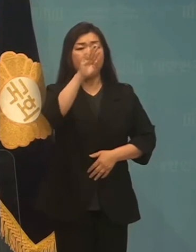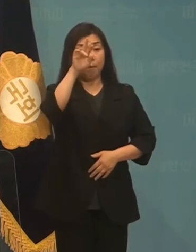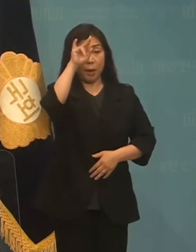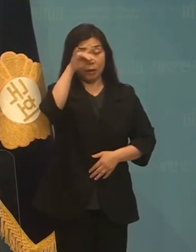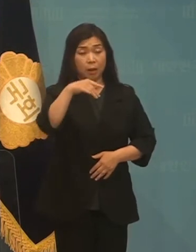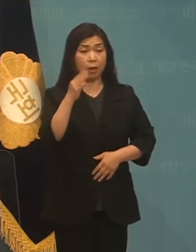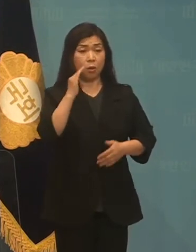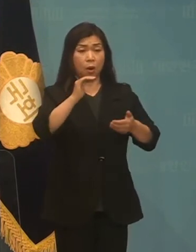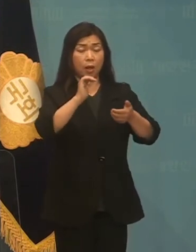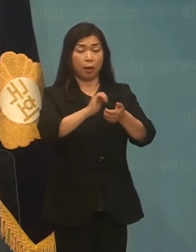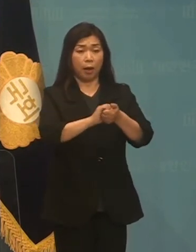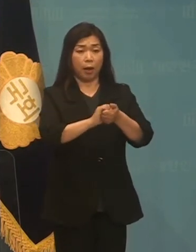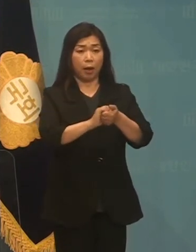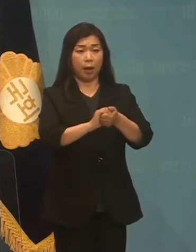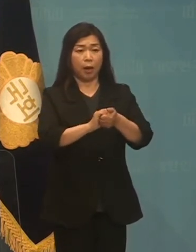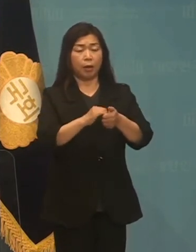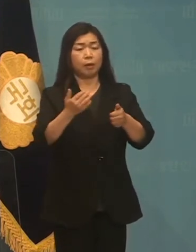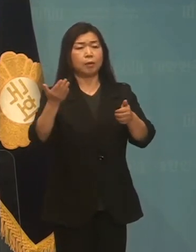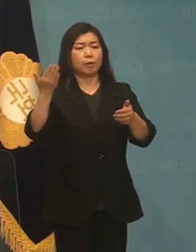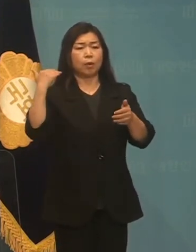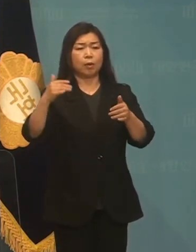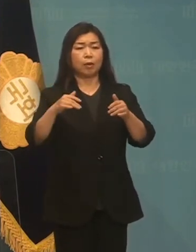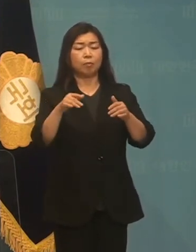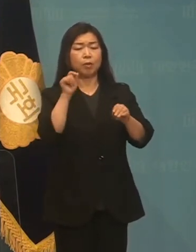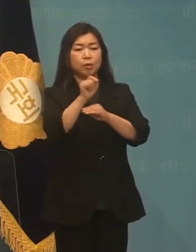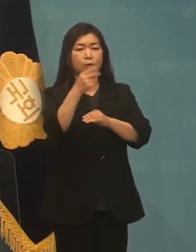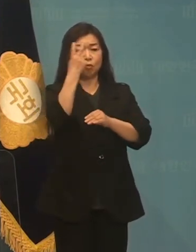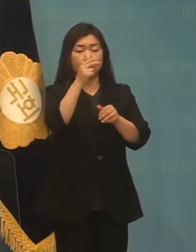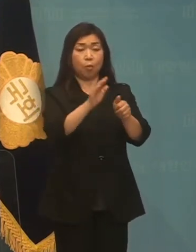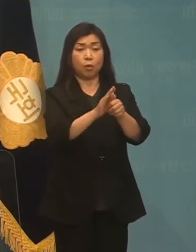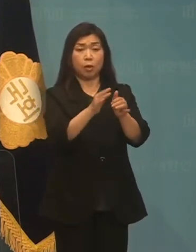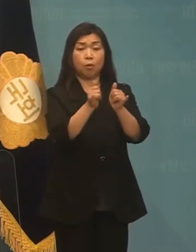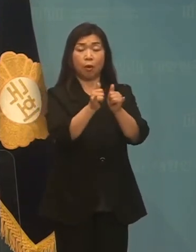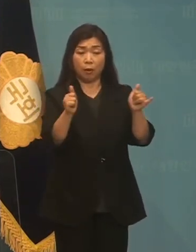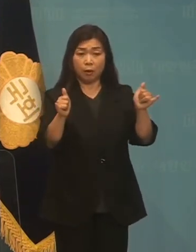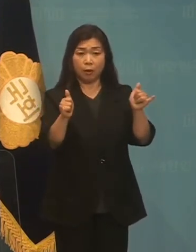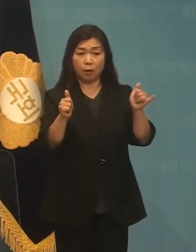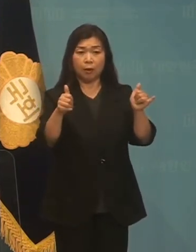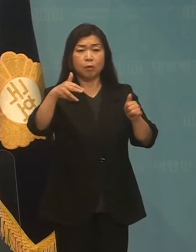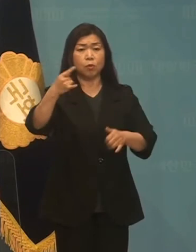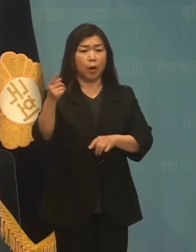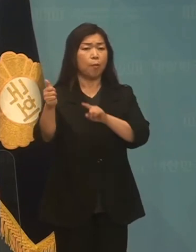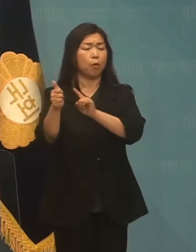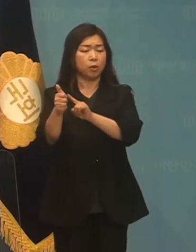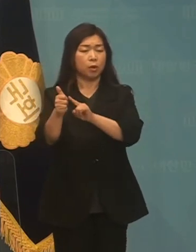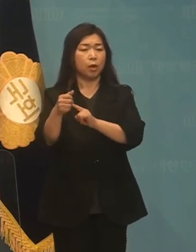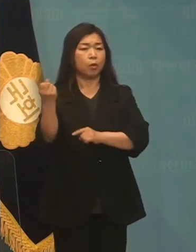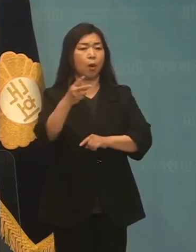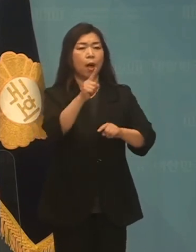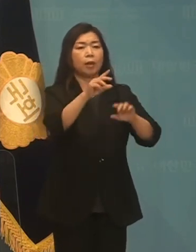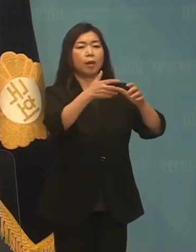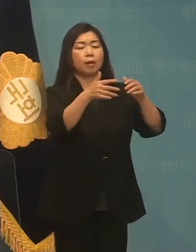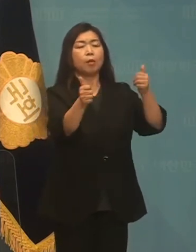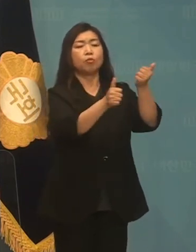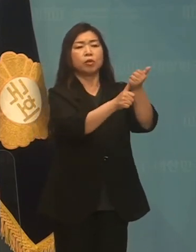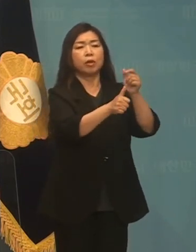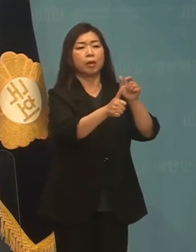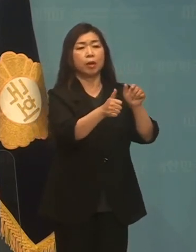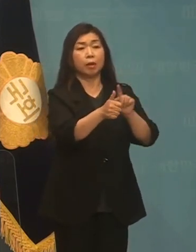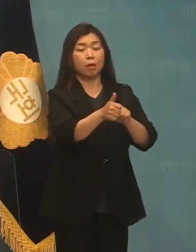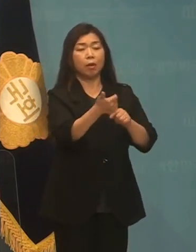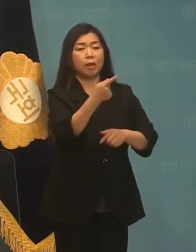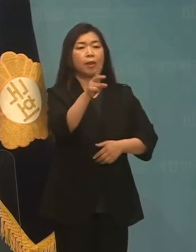박근혜 청와대 최대경 전 민정수석, 그리고 한나라당 부위원장이었던